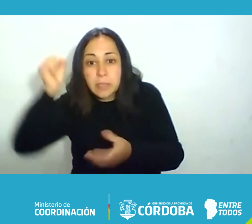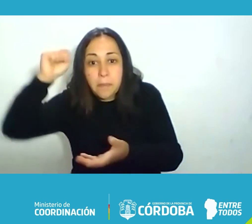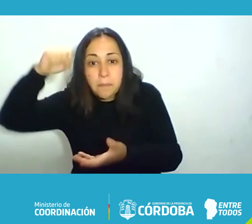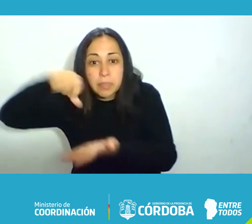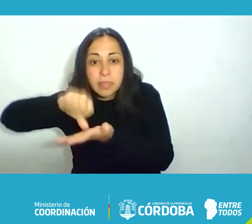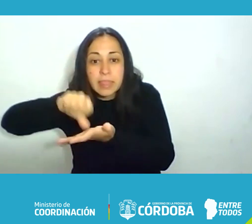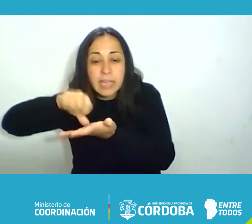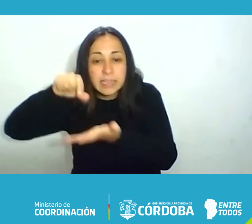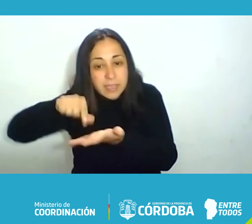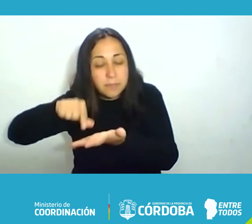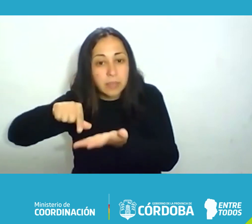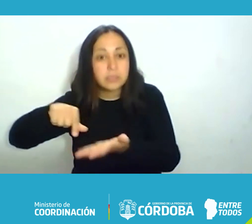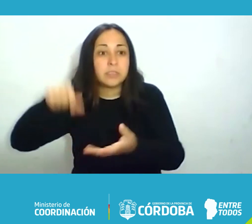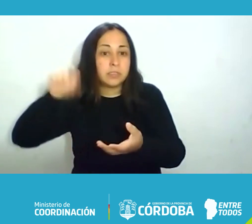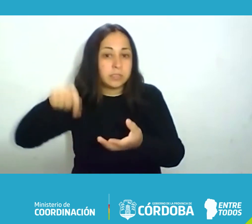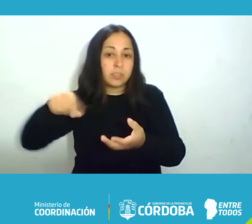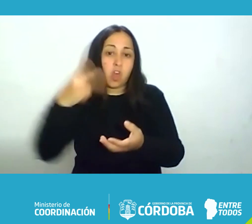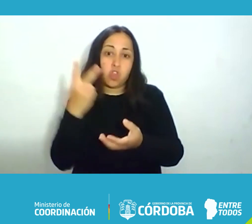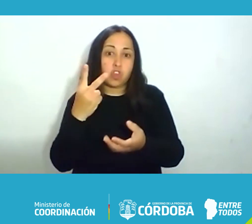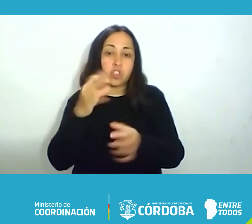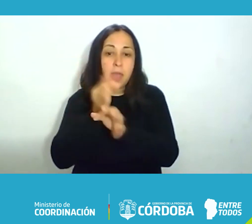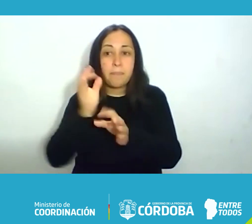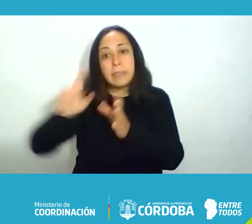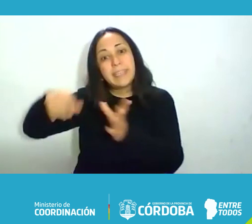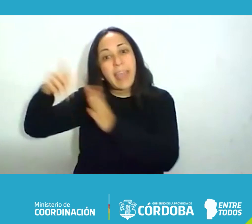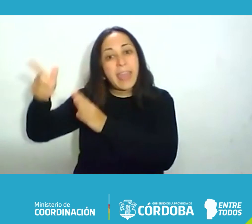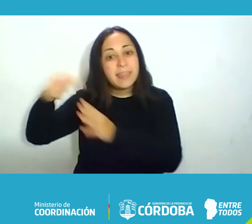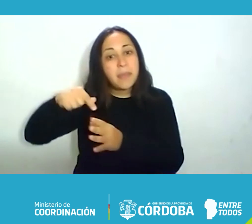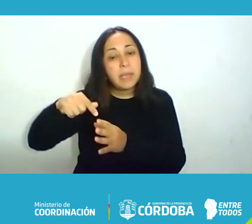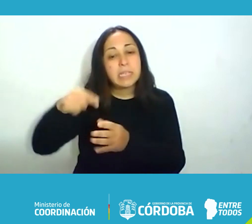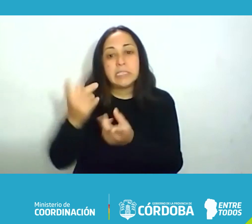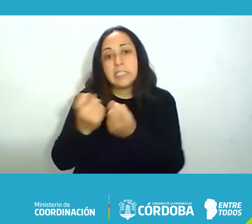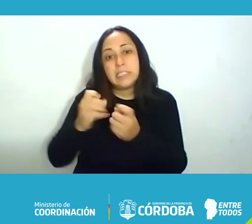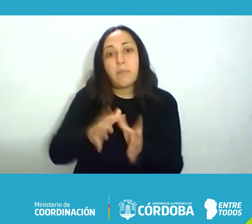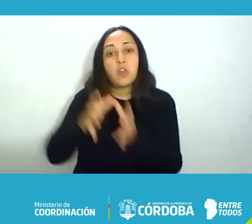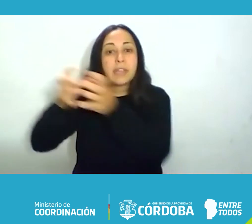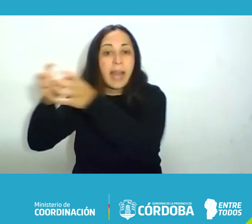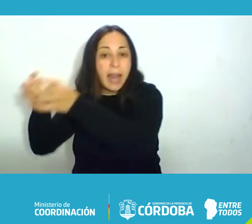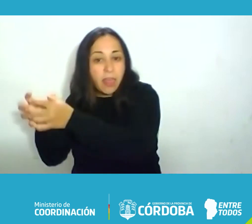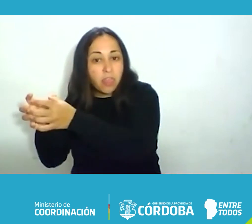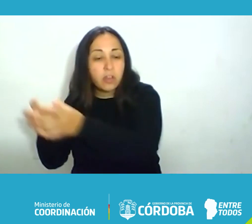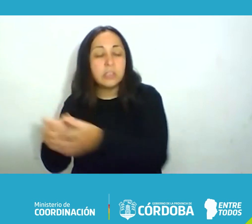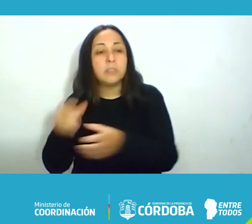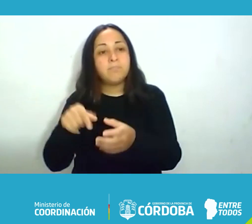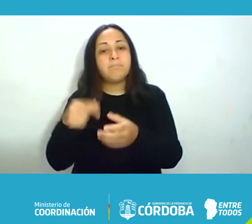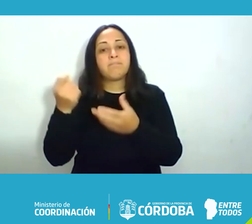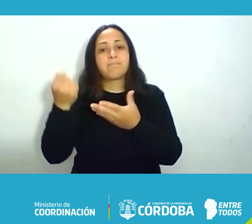2 especies de jactarias endémicas que es necesario que sean consideradas a lo largo de toda la obra, será necesario su traslado. Muestra imagen de las